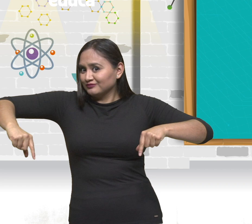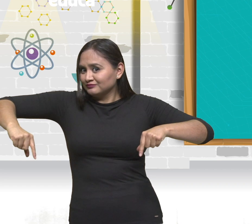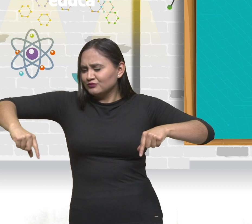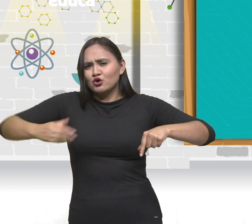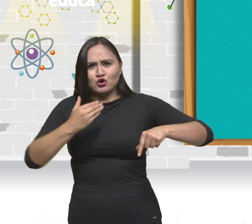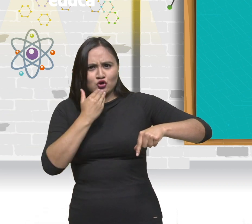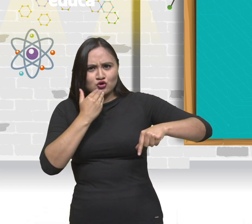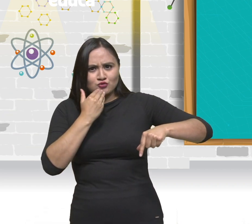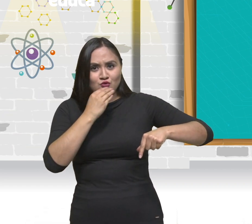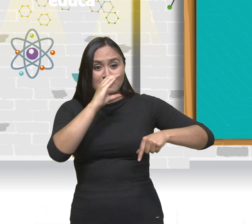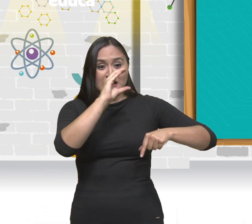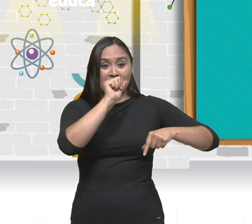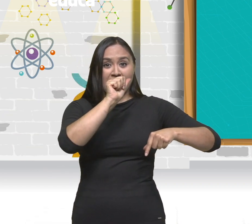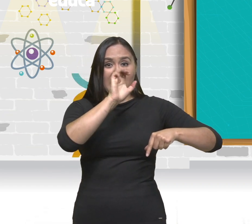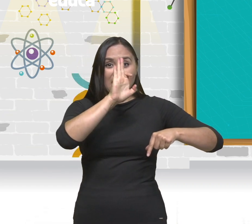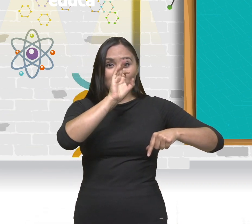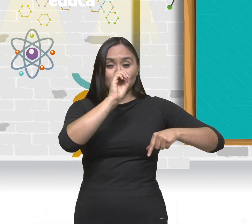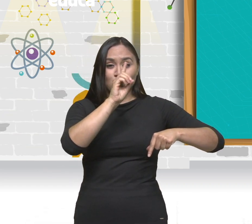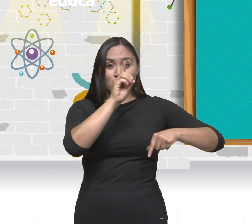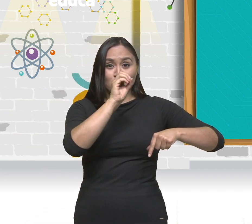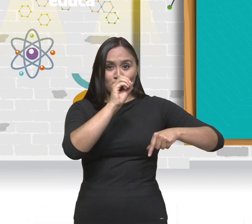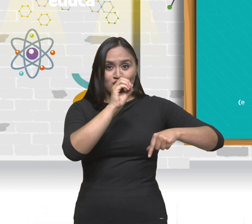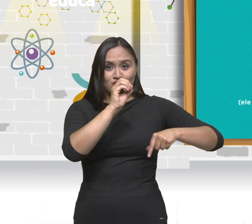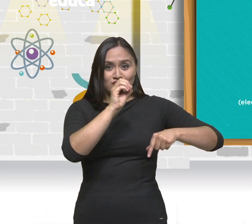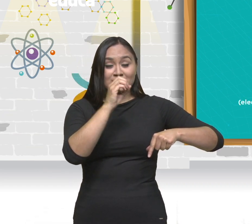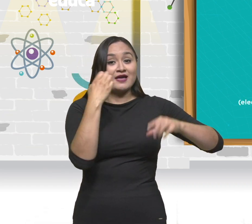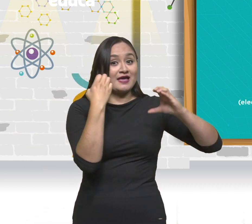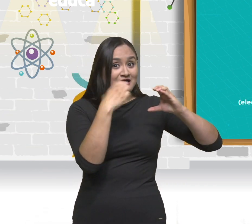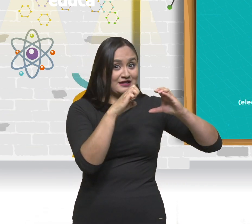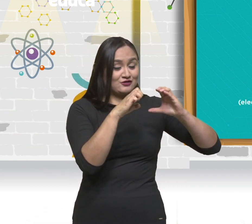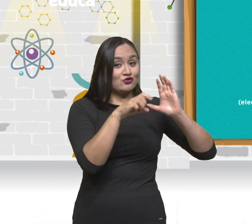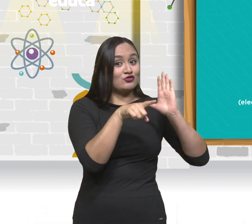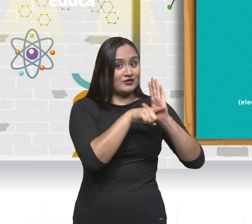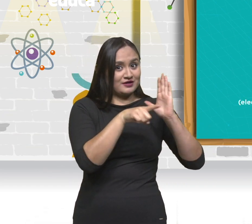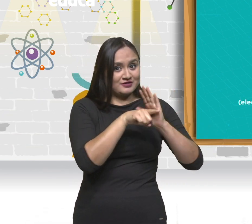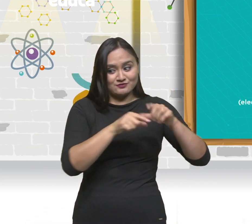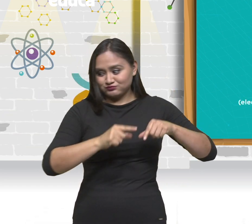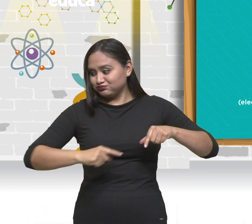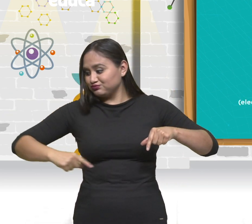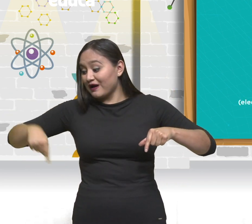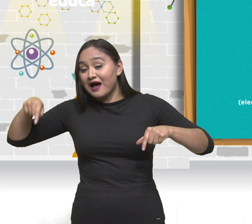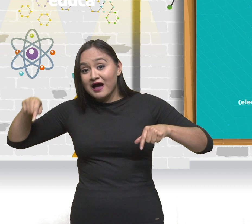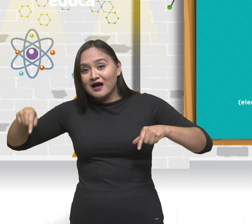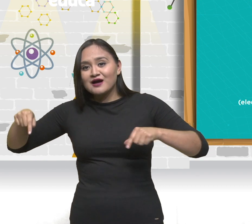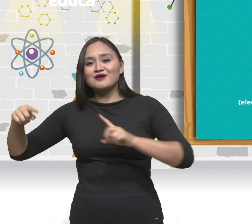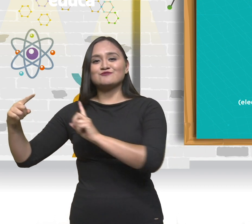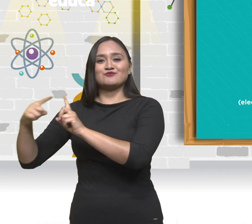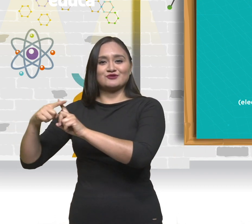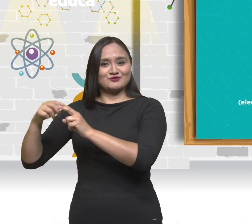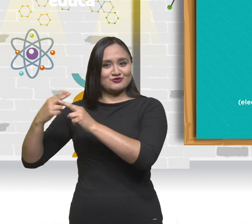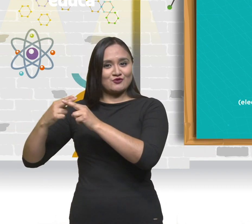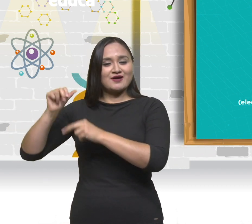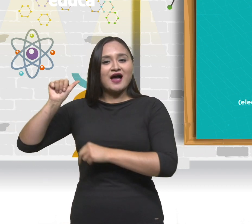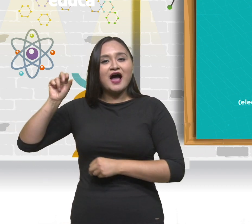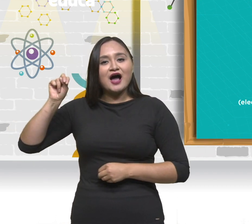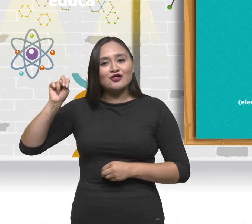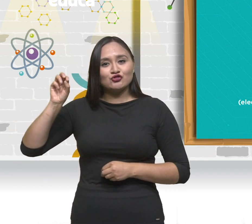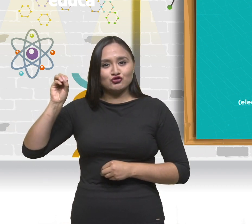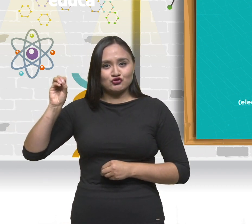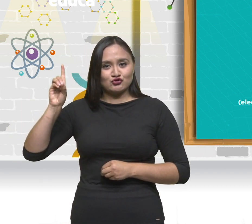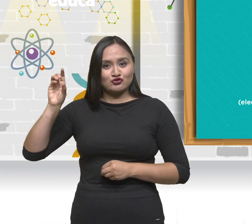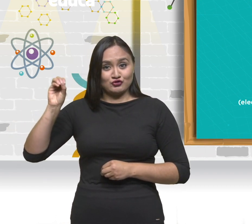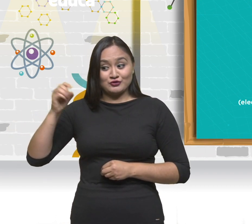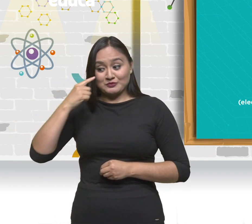potencial eléctrico por un tubo de vacío, desde el cátodo, que es del electrodo negativo, hacia el ánodo, que es del electrodo positivo, que